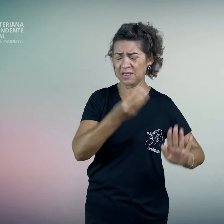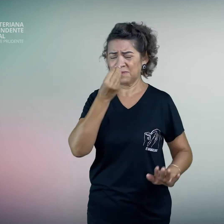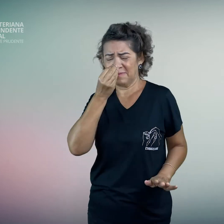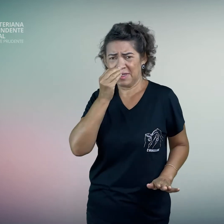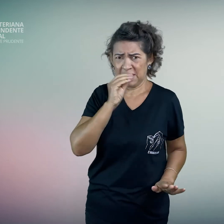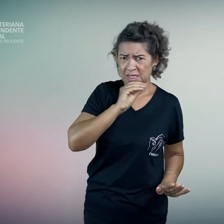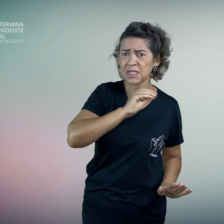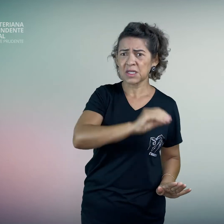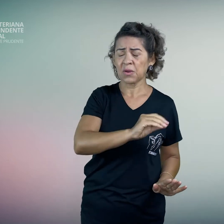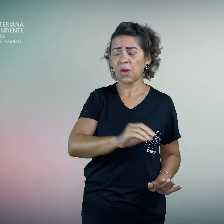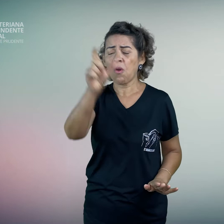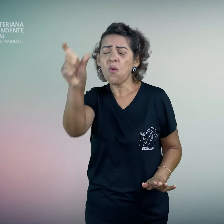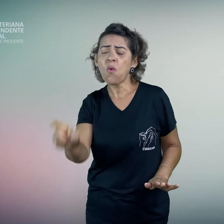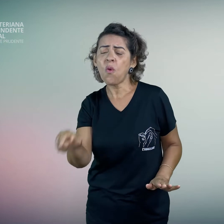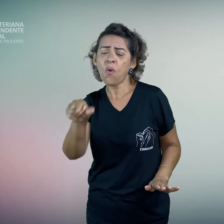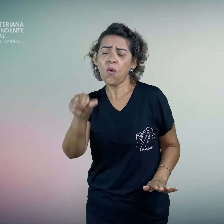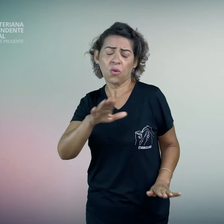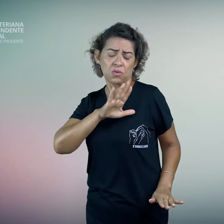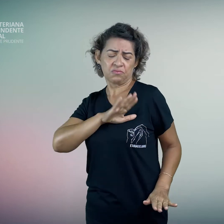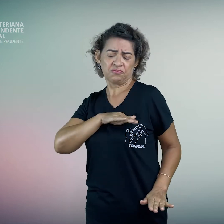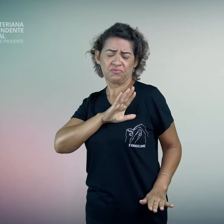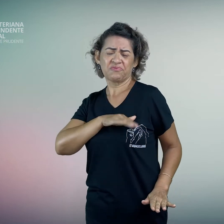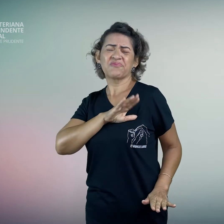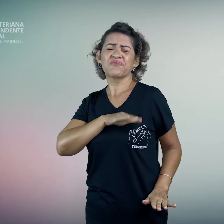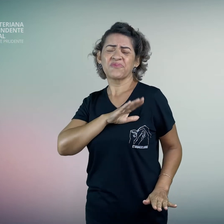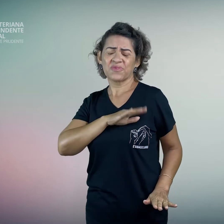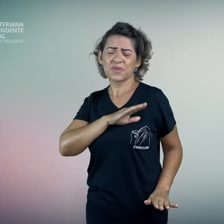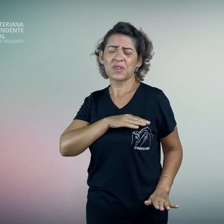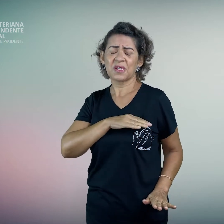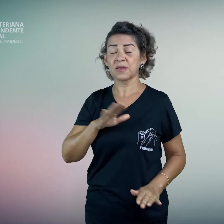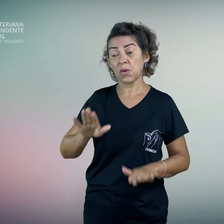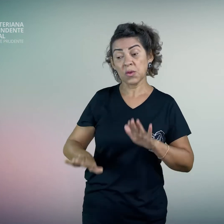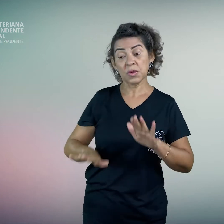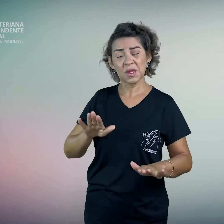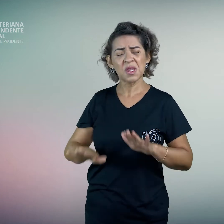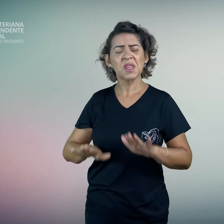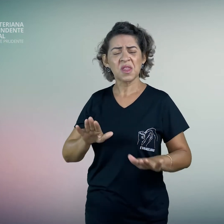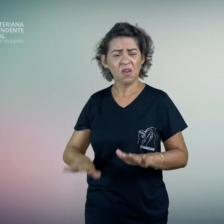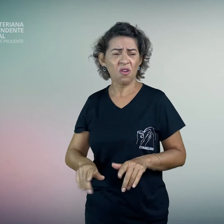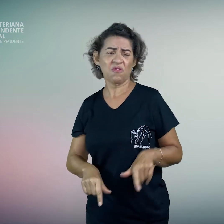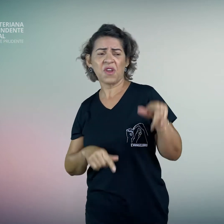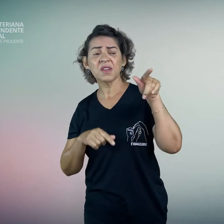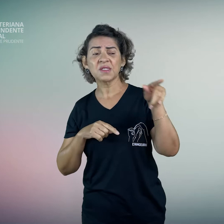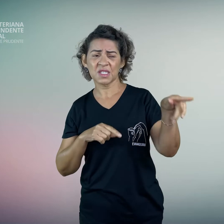gerou no coração de Jefté a ideia de que talvez eles estivessem